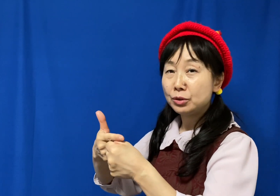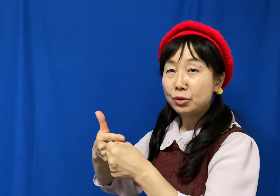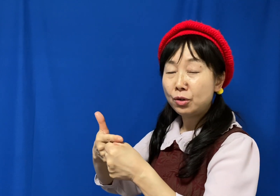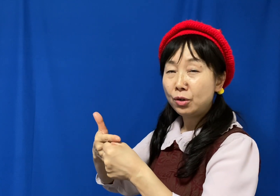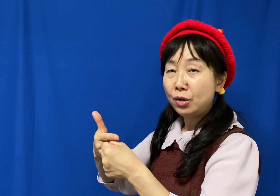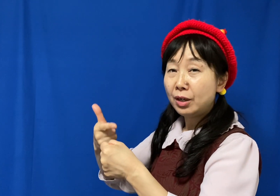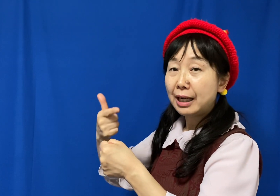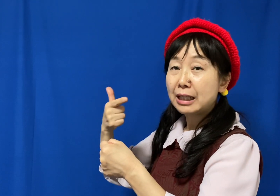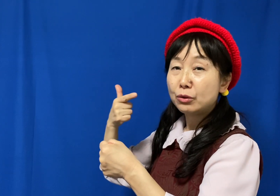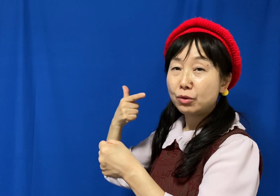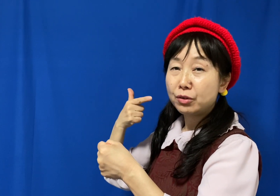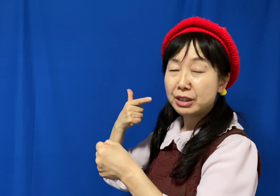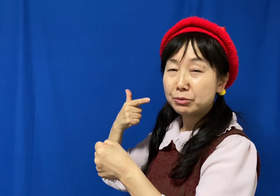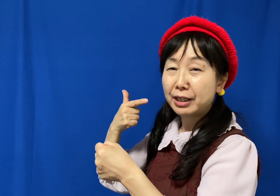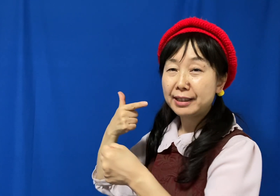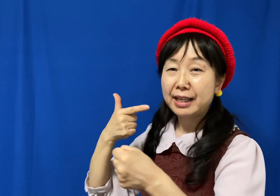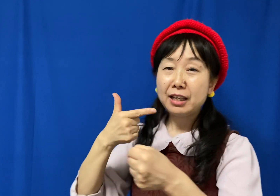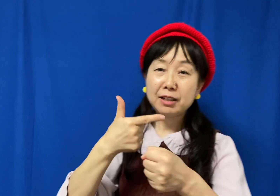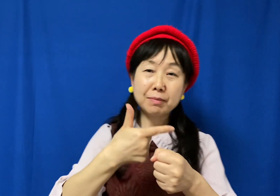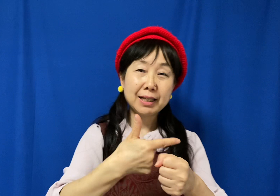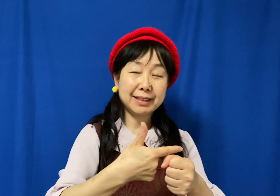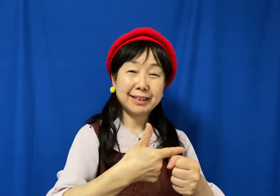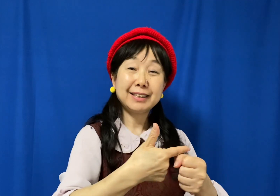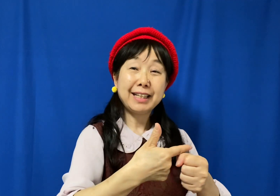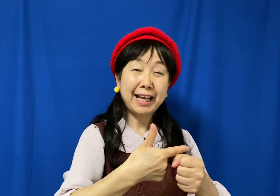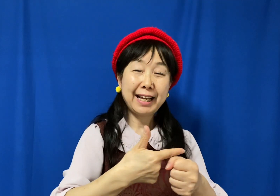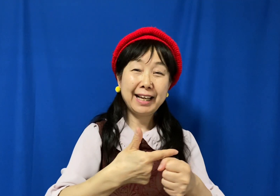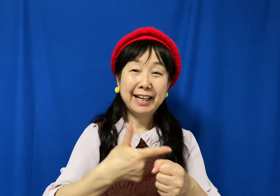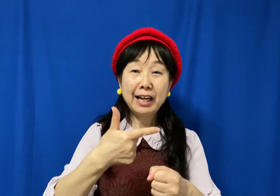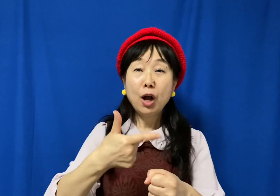の肩の方に向けていきますね。